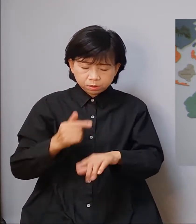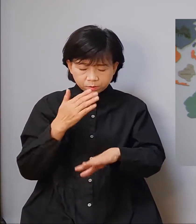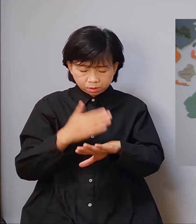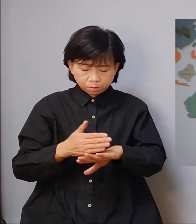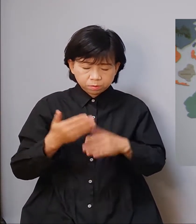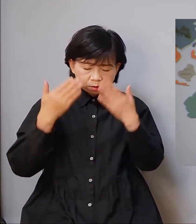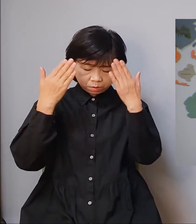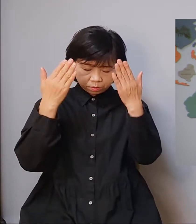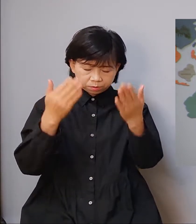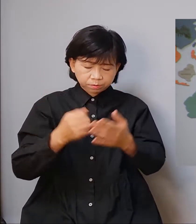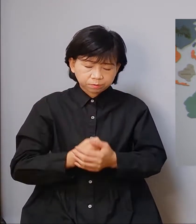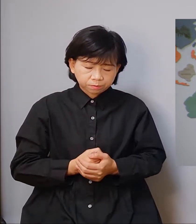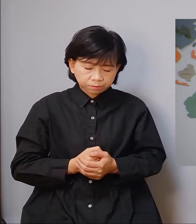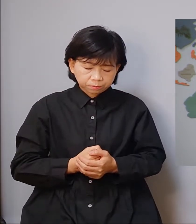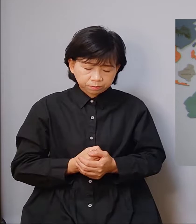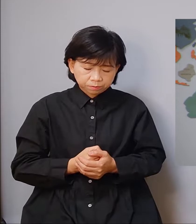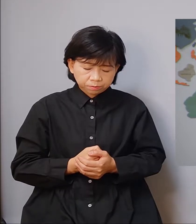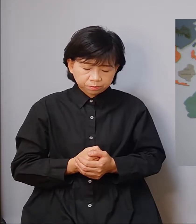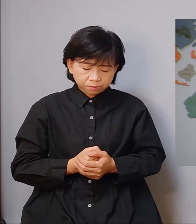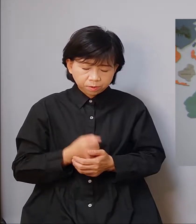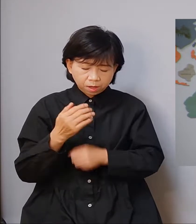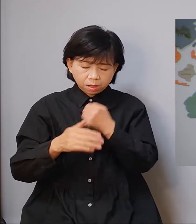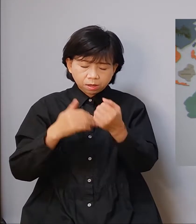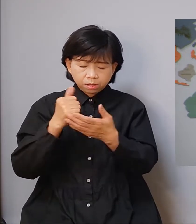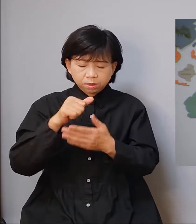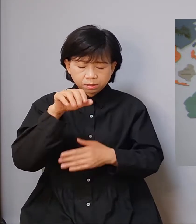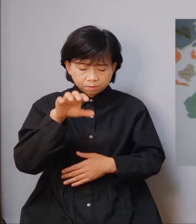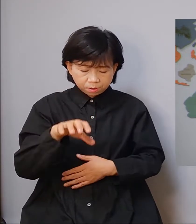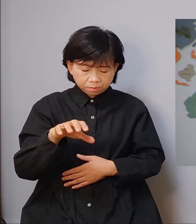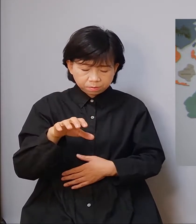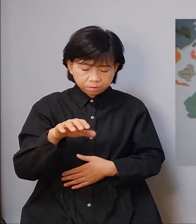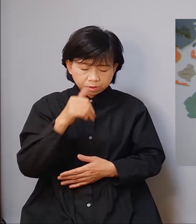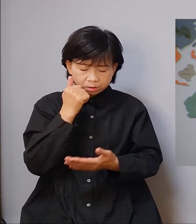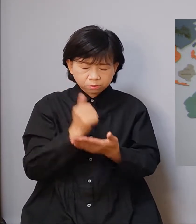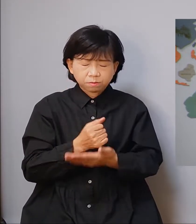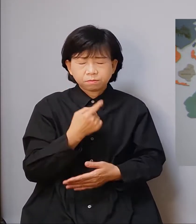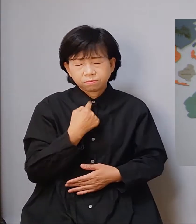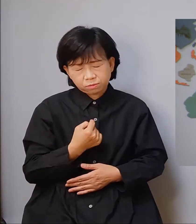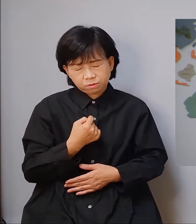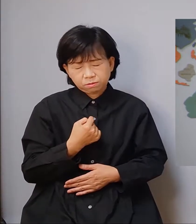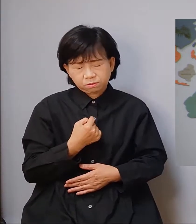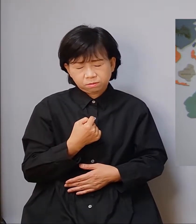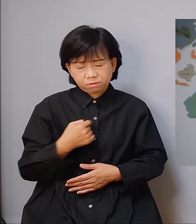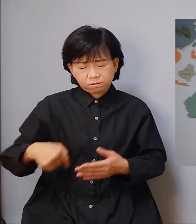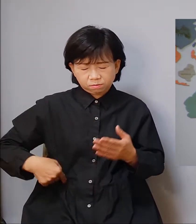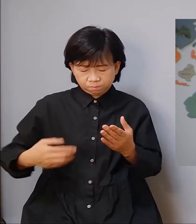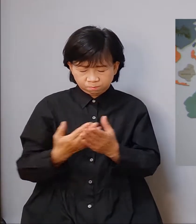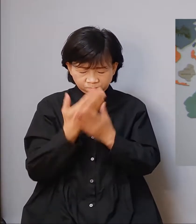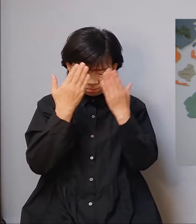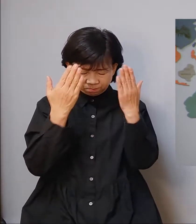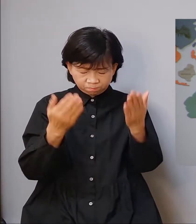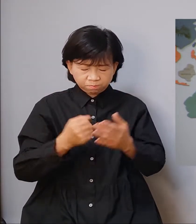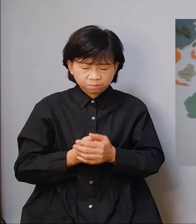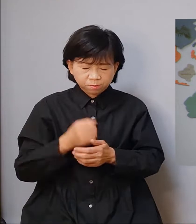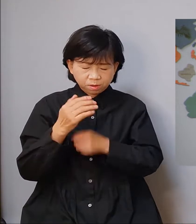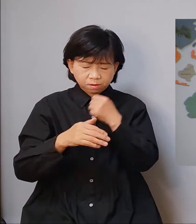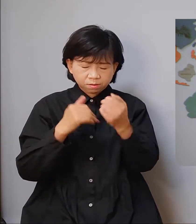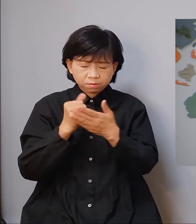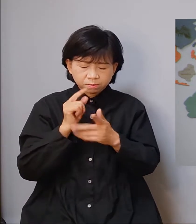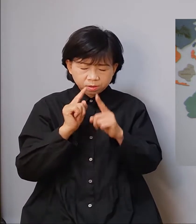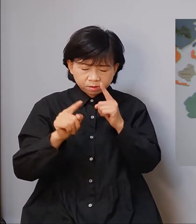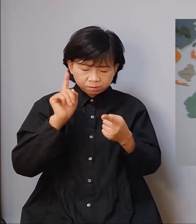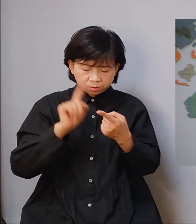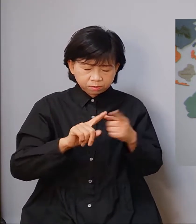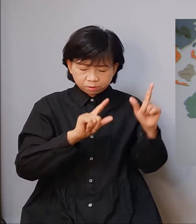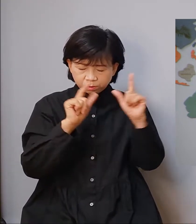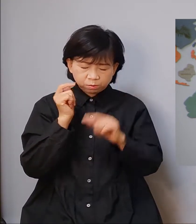감사 올려드립니다. 물론 하나님 앞에서 범죄하였음을 이 시간 참회합니다. 하나님의 말씀대로